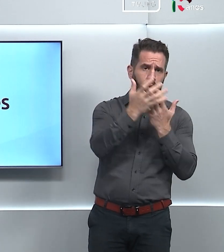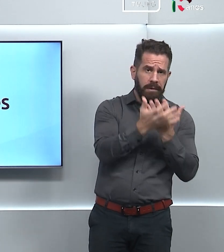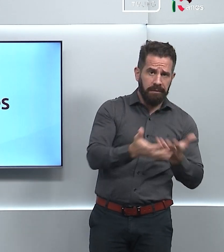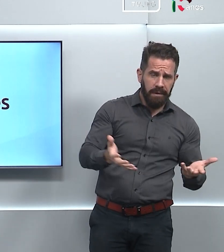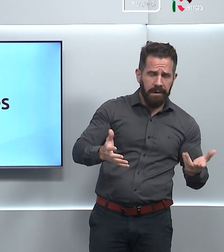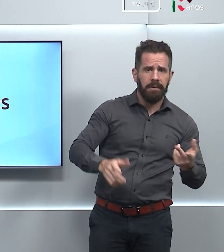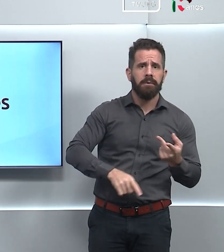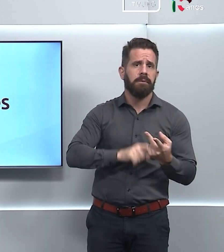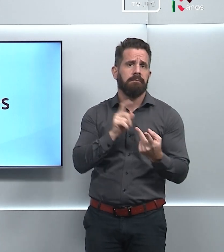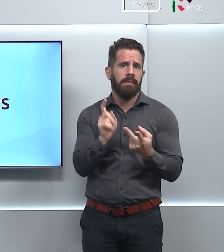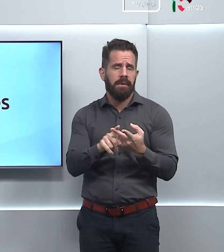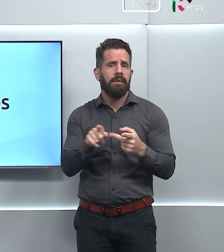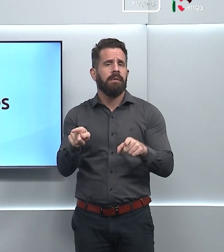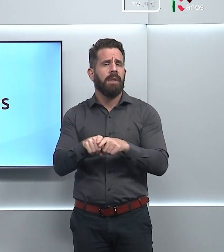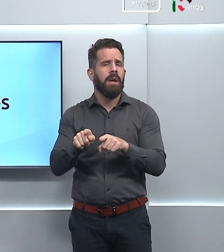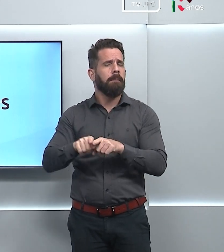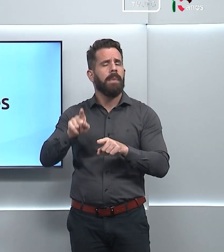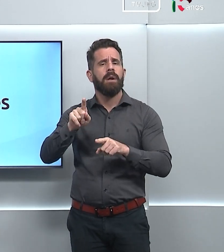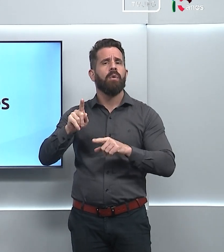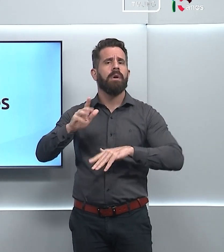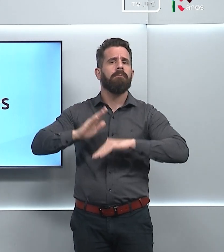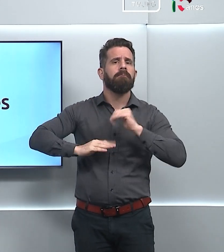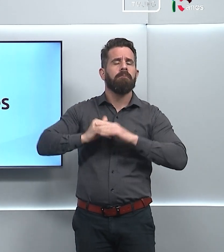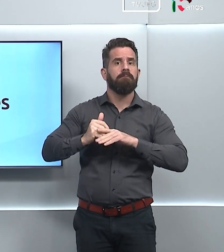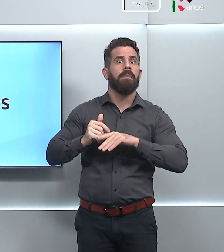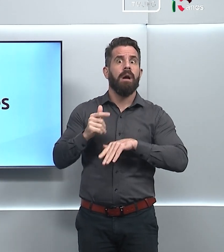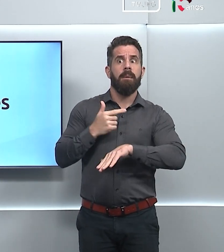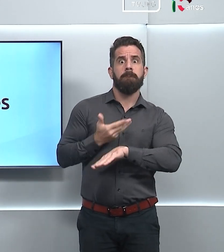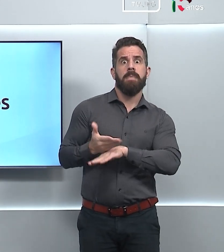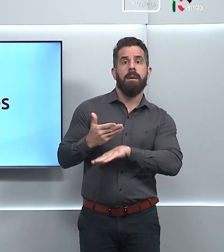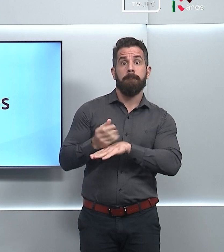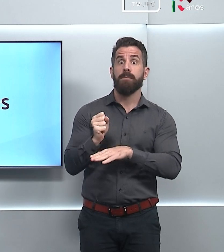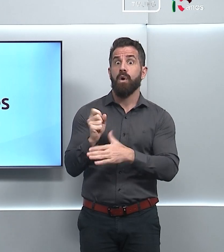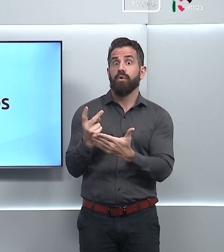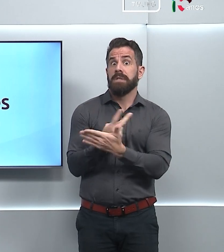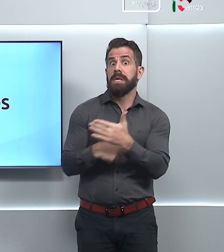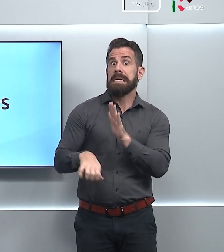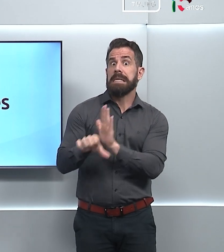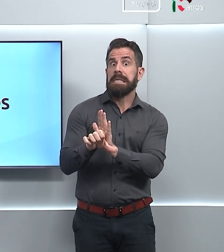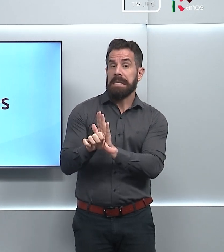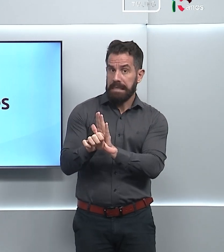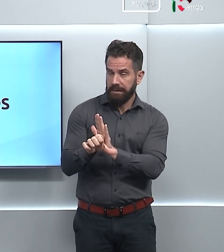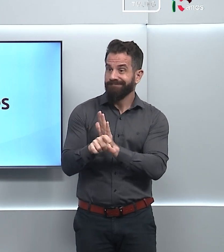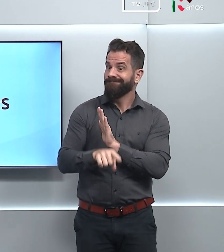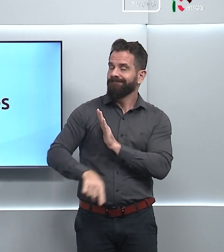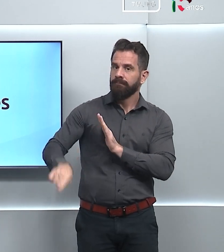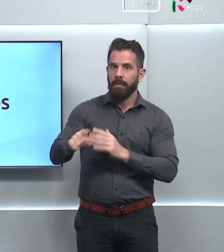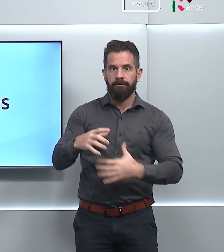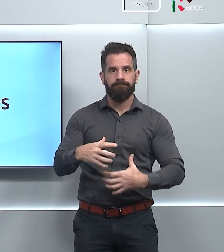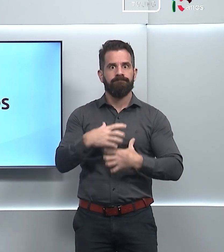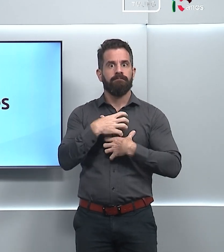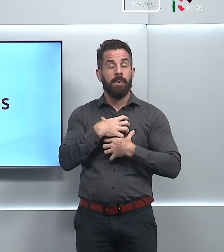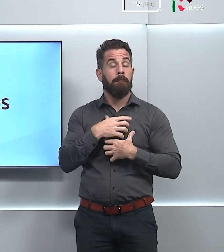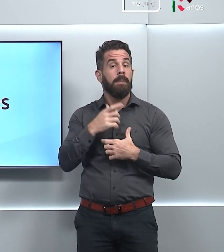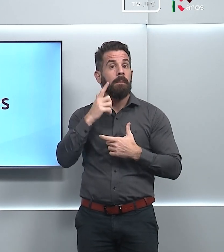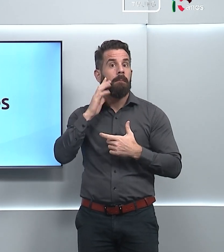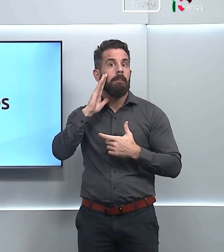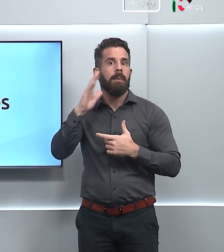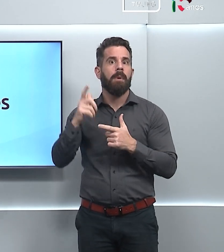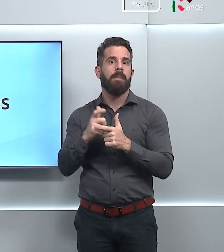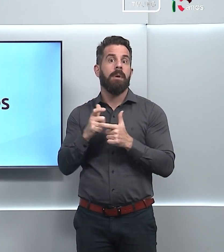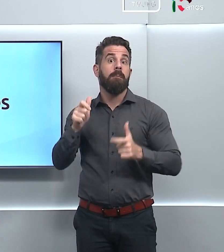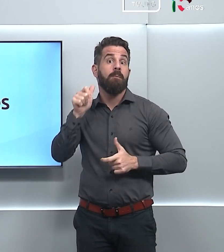vamos falar sobre um tipo de prática que pode se tornar crime. Uma prática muito danosa para as mulheres, que é